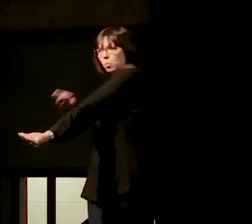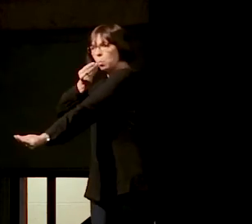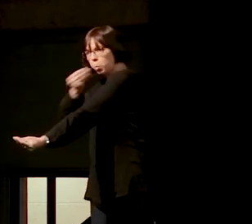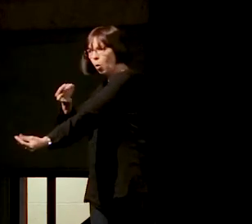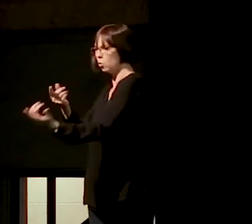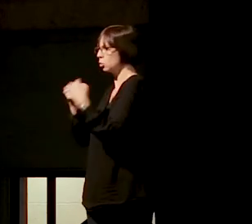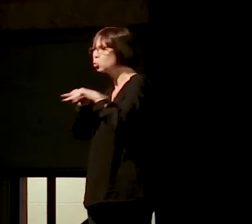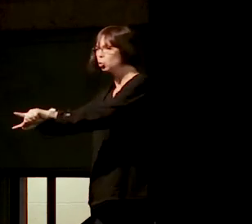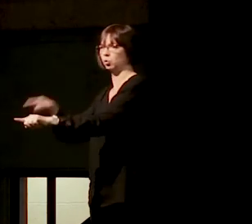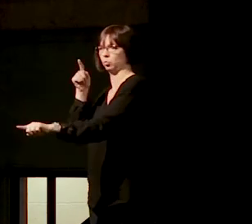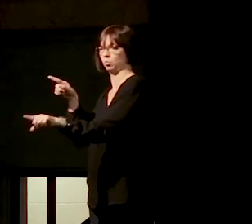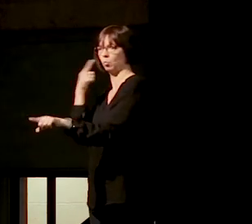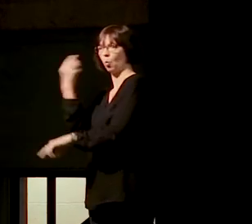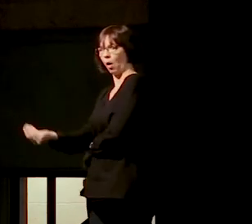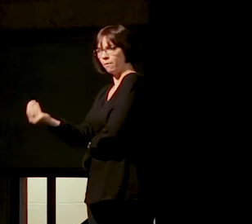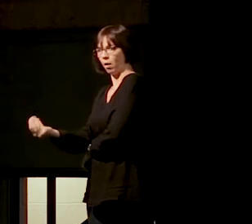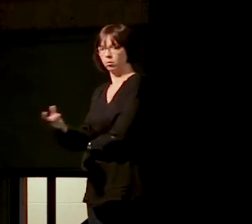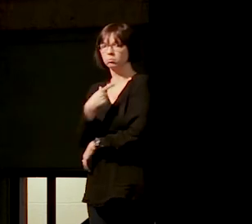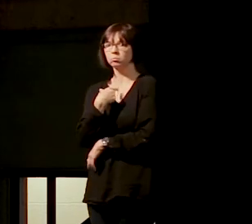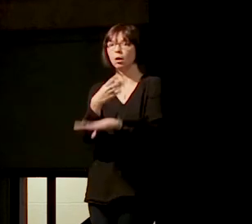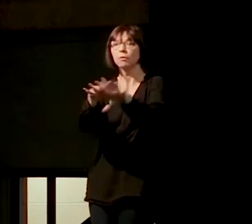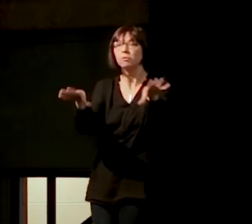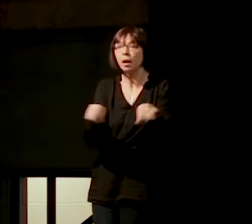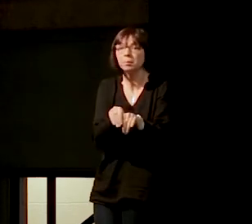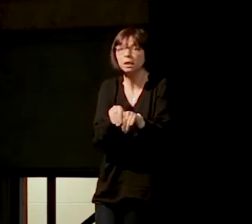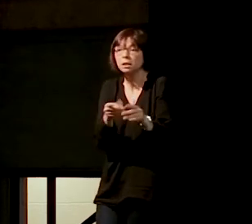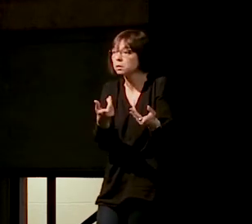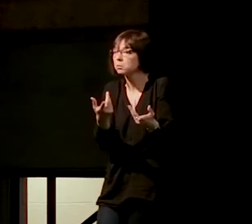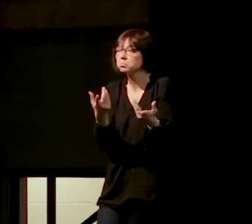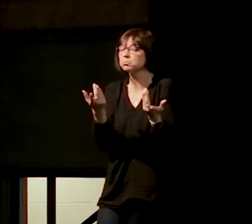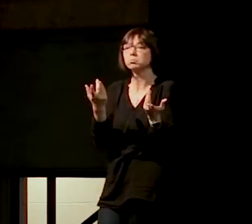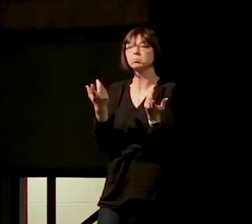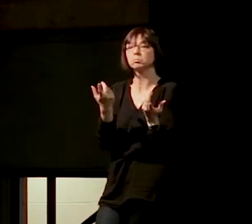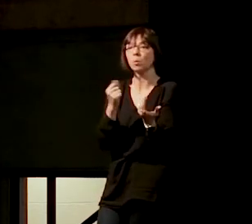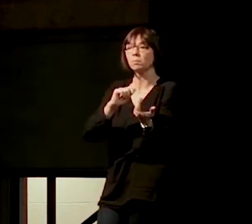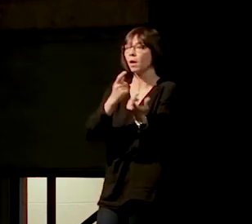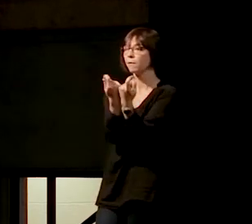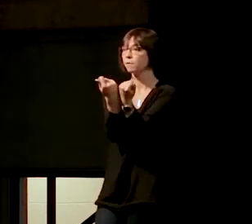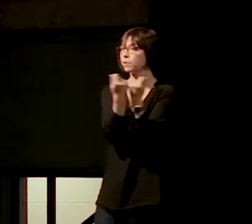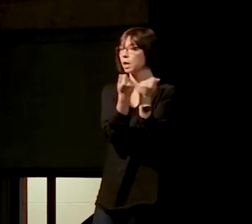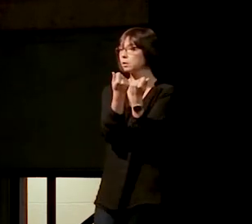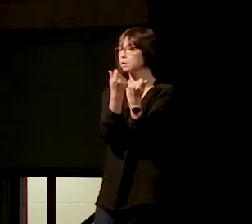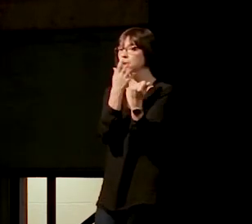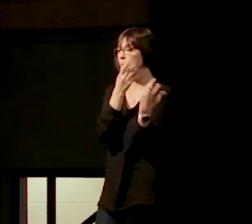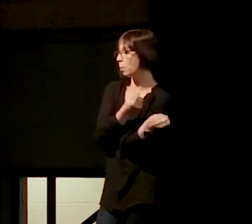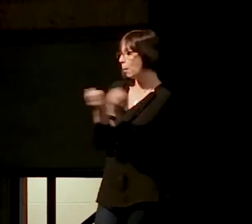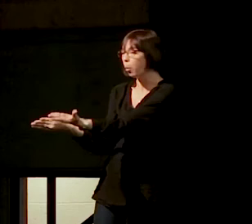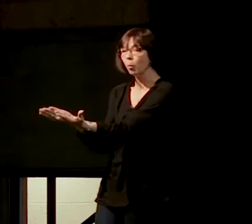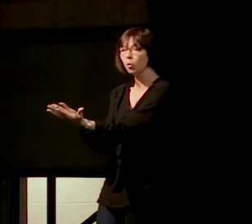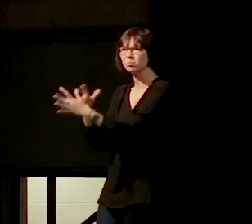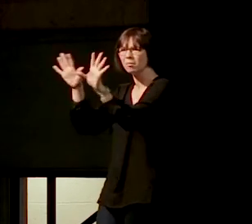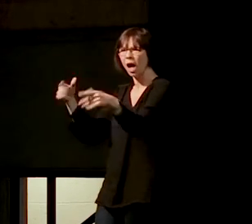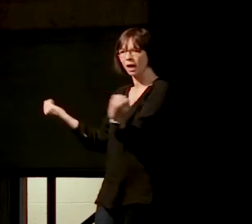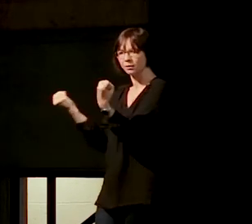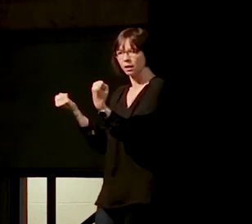C'est juste pour nos enfants dont les familles n'ont pas spécialement les moyens de multiplier les activités. C'est la